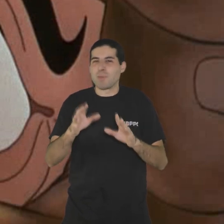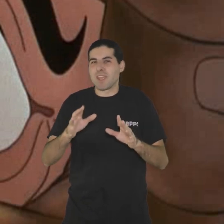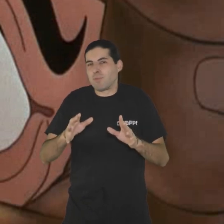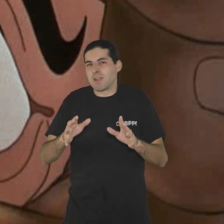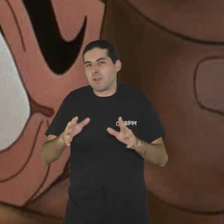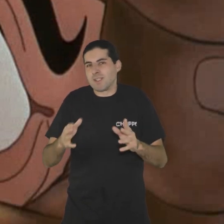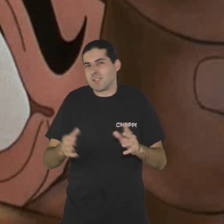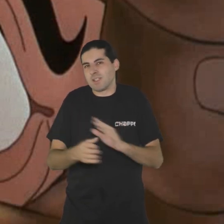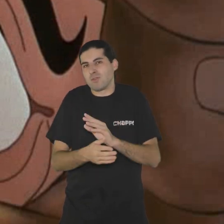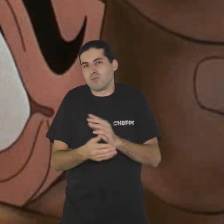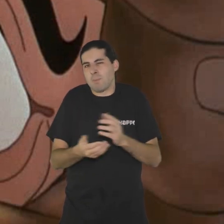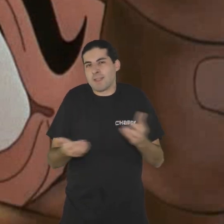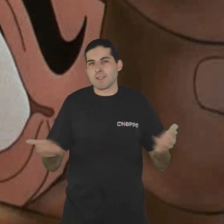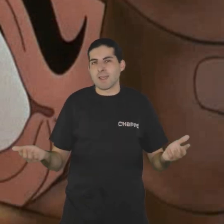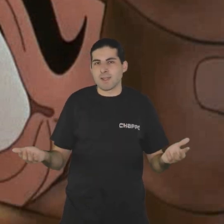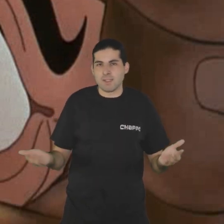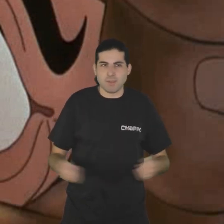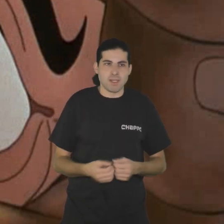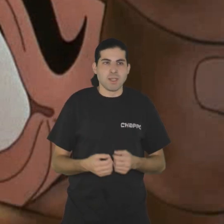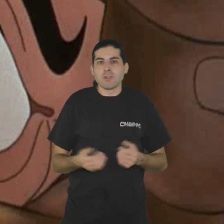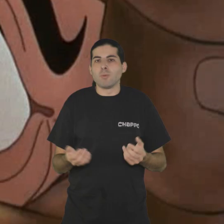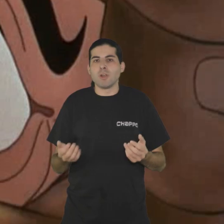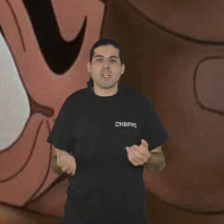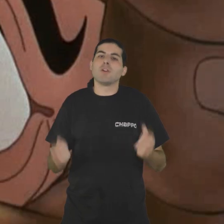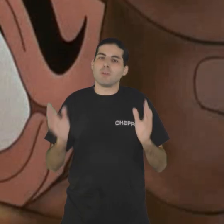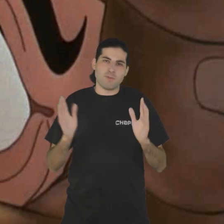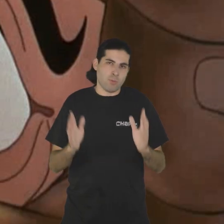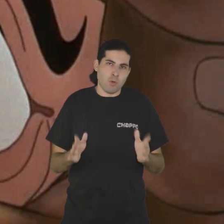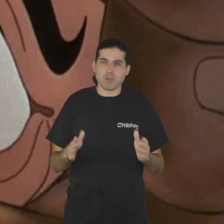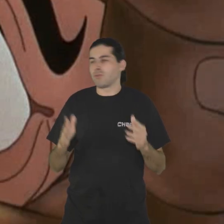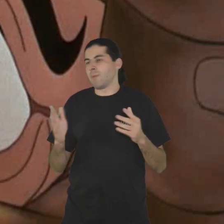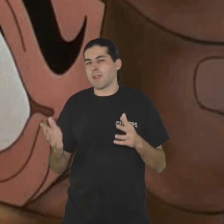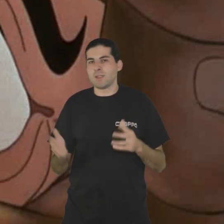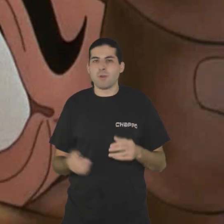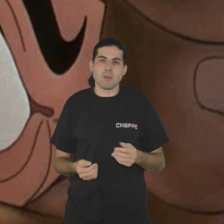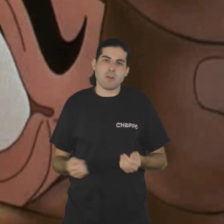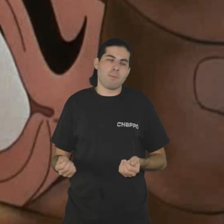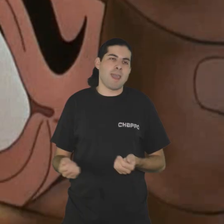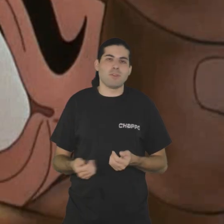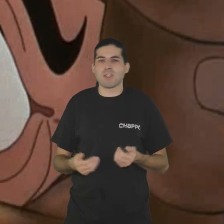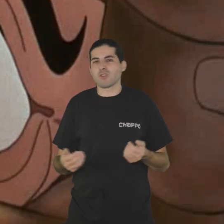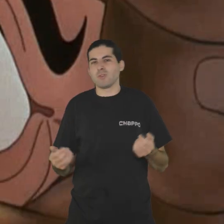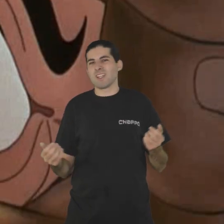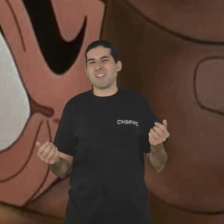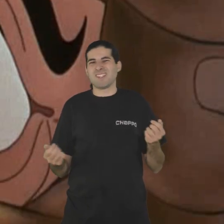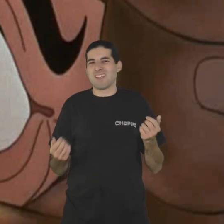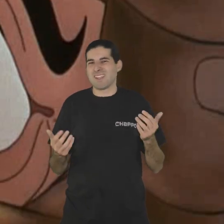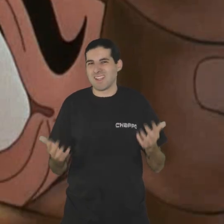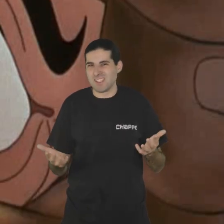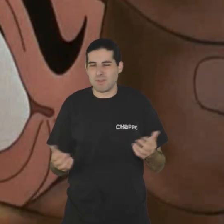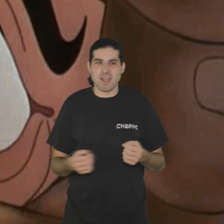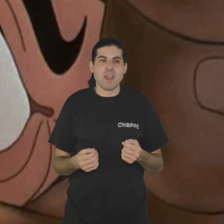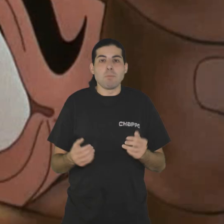parlo di antagonisti perché i protagonisti sono di una banalità incredibile. Topolino, famoso, tutto il bene che ti voglio, ma è di una